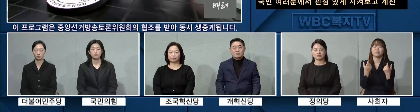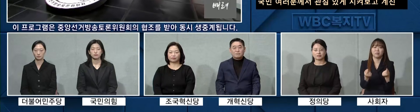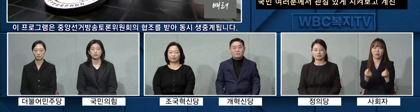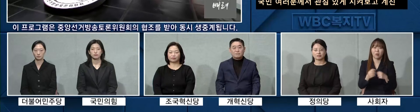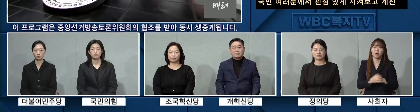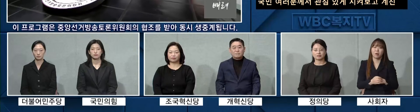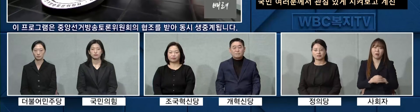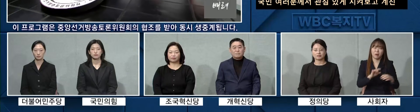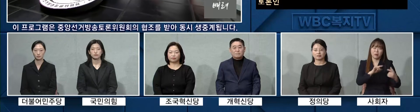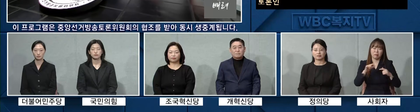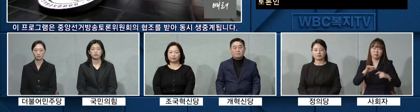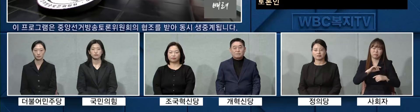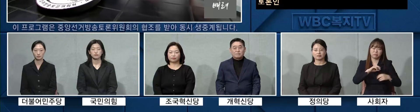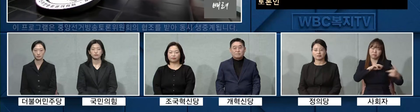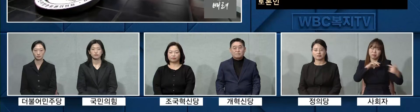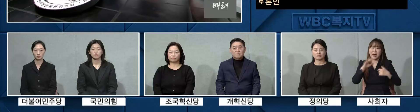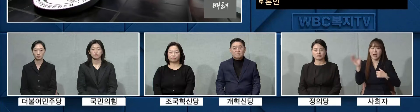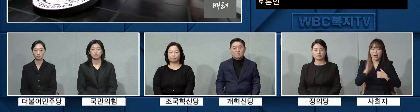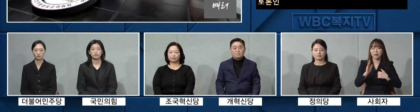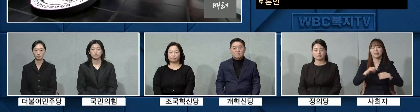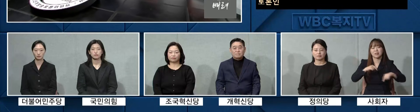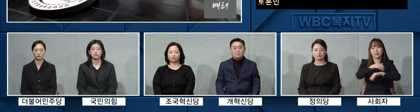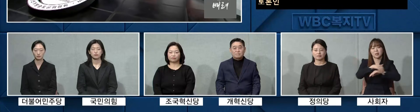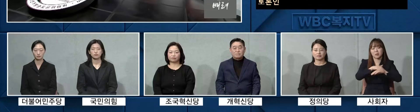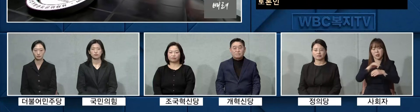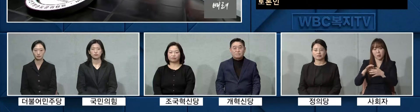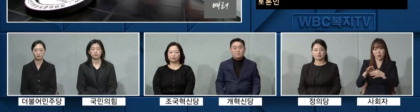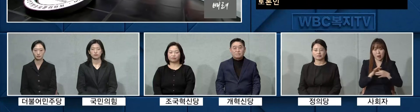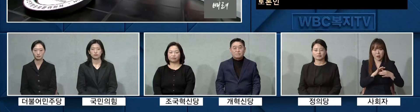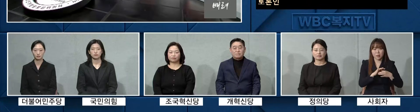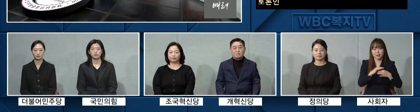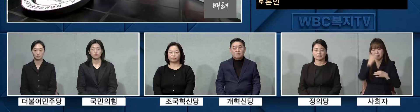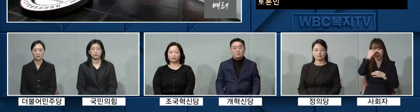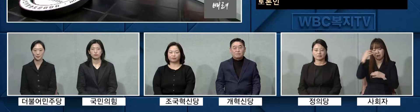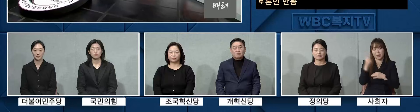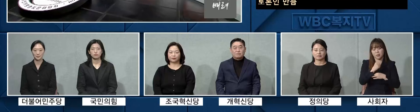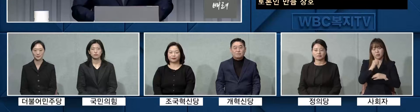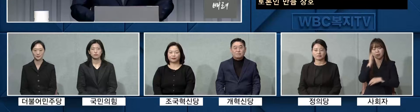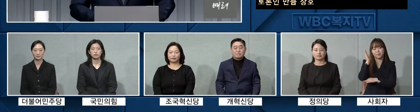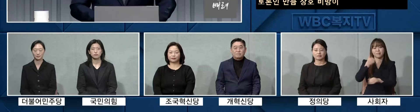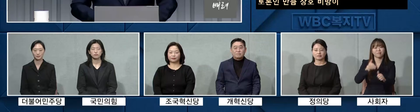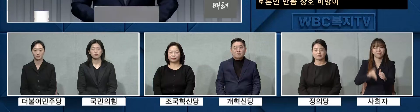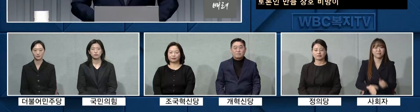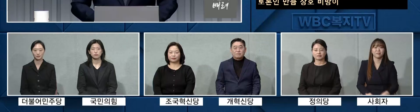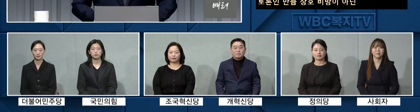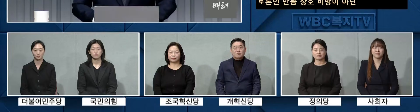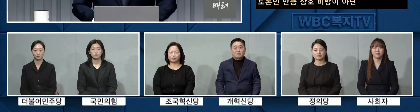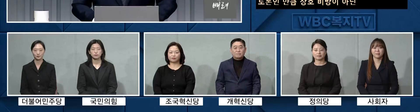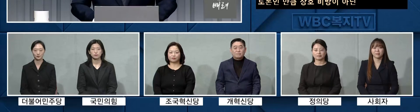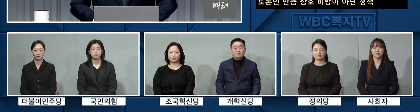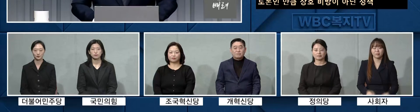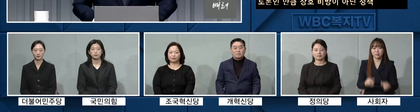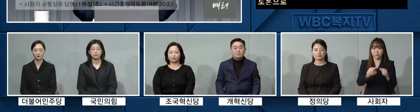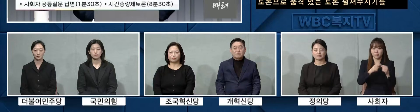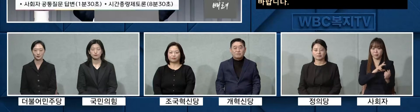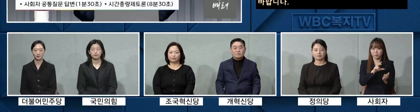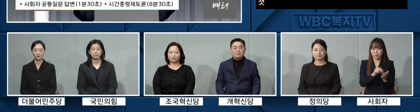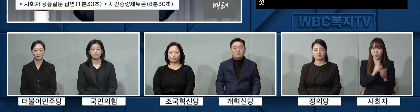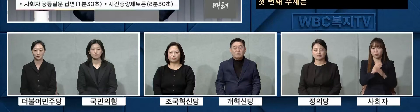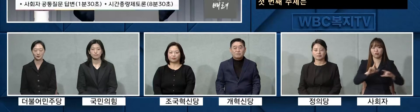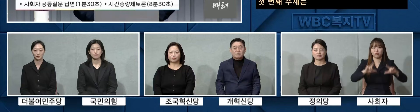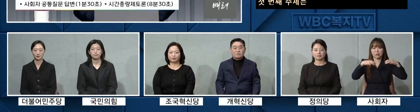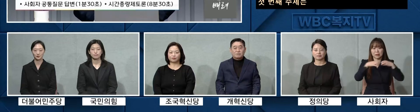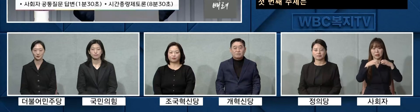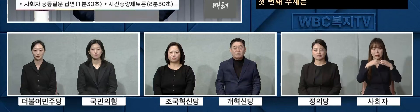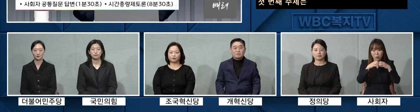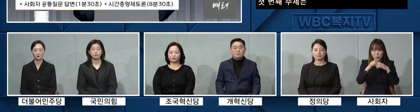사고 비방이 아닌 정책을 중심으로 품격 있는 토론 펼쳐주시기를 바랍니다. 첫 번째 주제는 중동